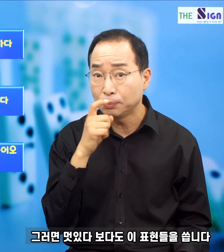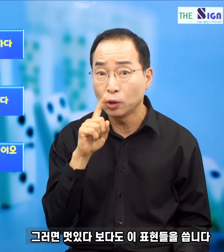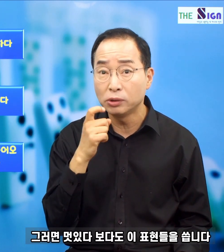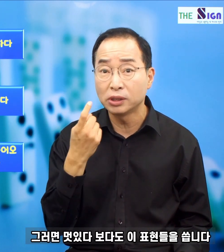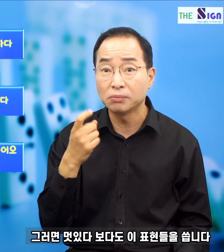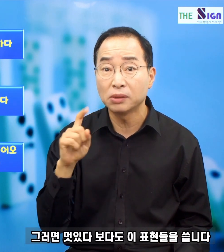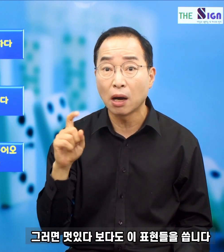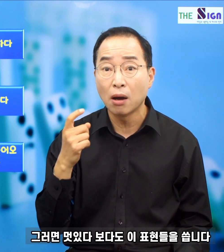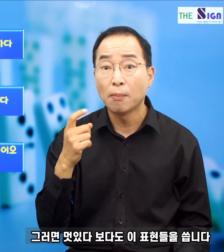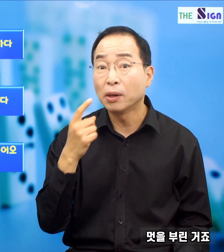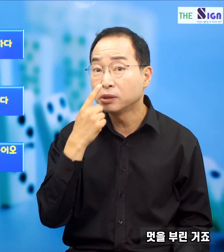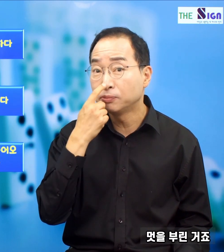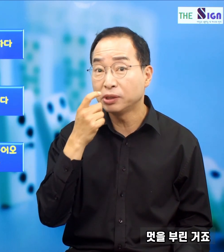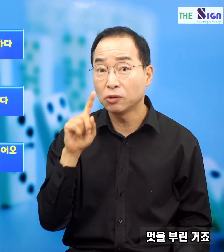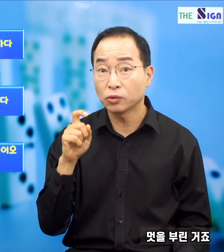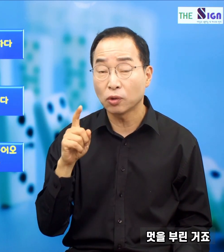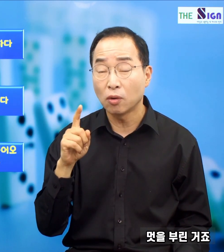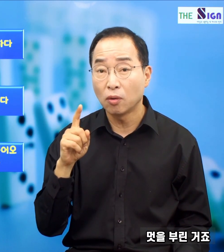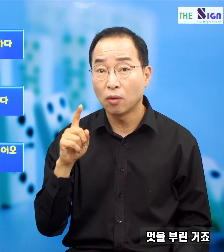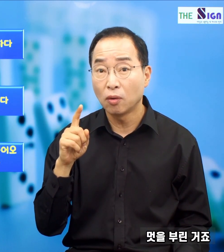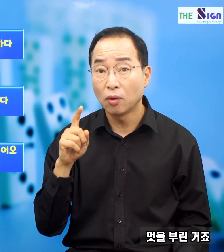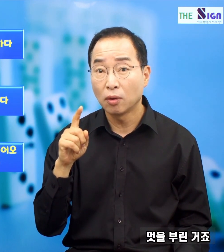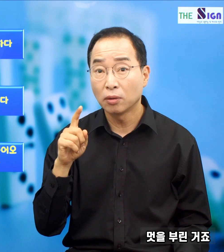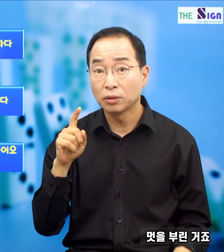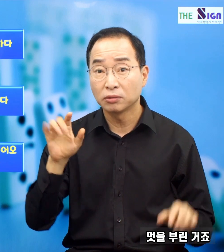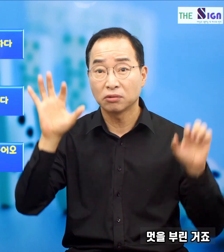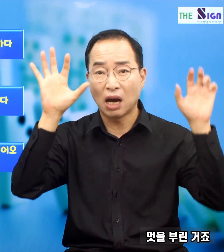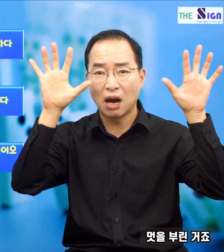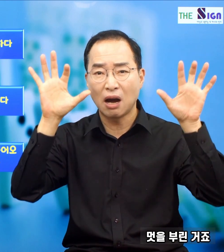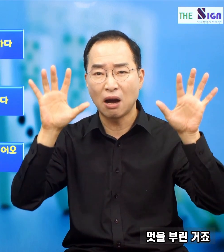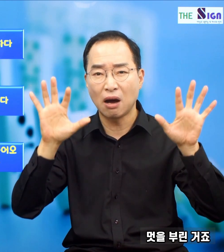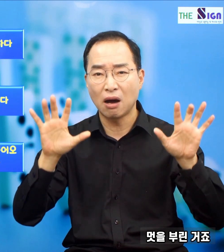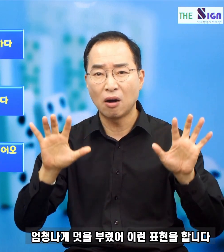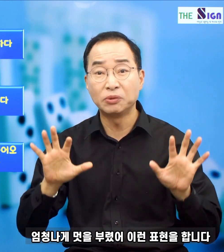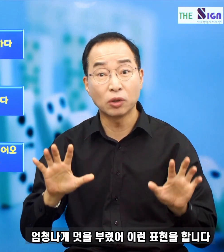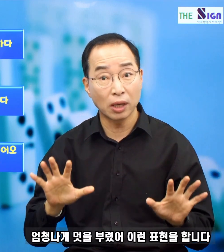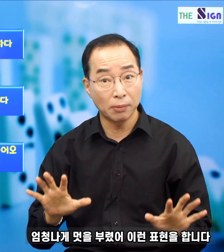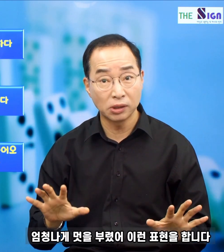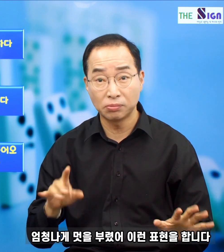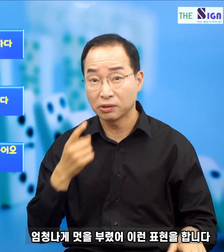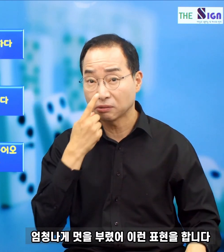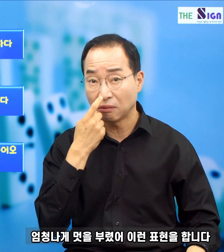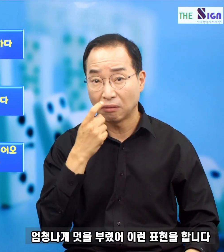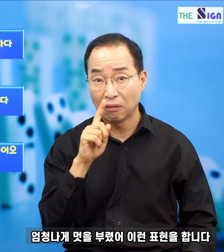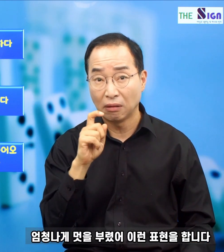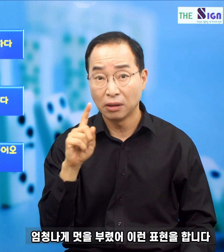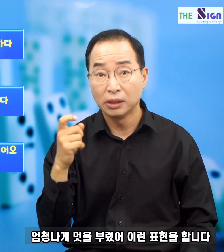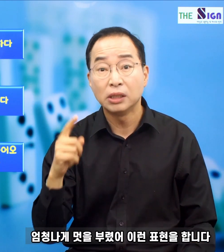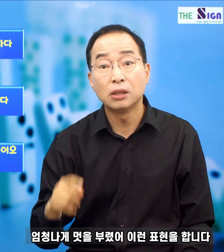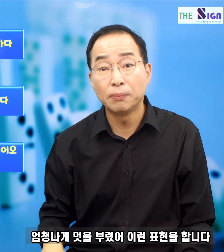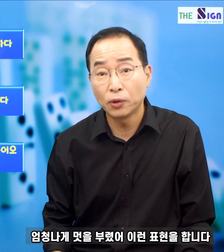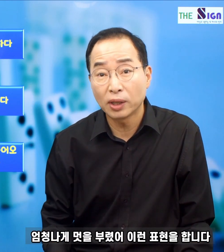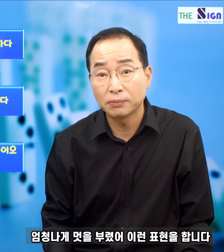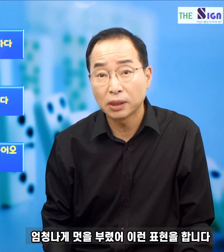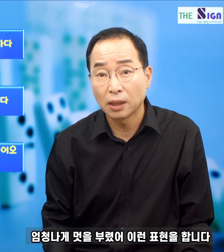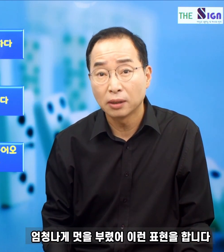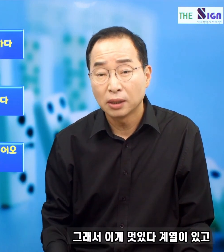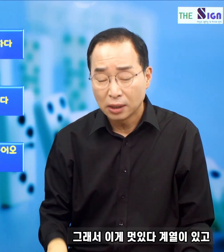표현들을 씁니다. 멋을 부린 거죠. 야, 엄청나게 멋을 부렸어. 이런 표현합니다. 그래서